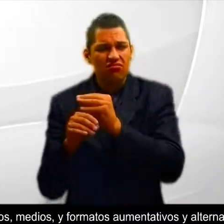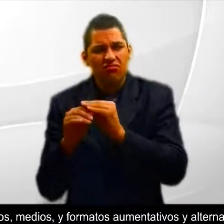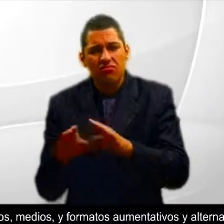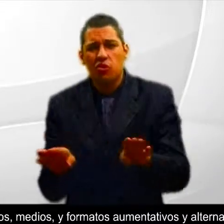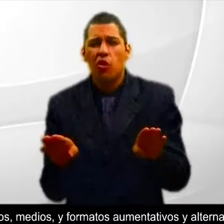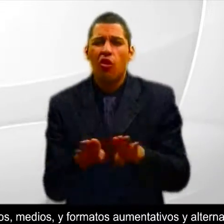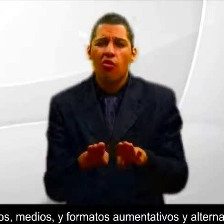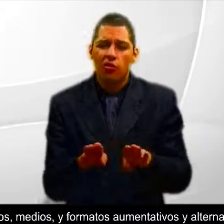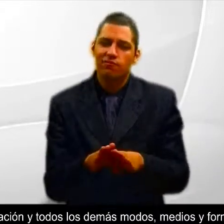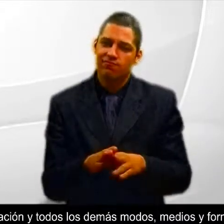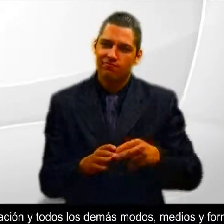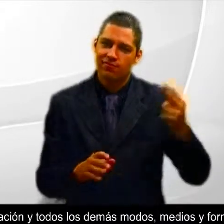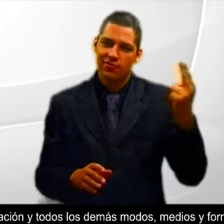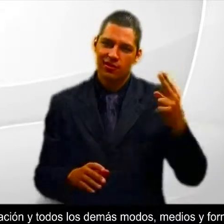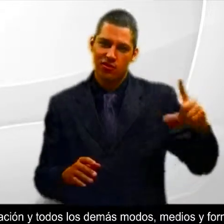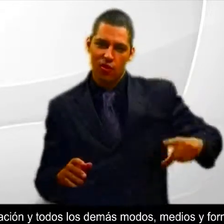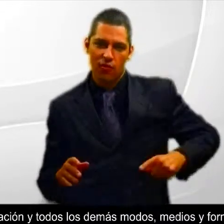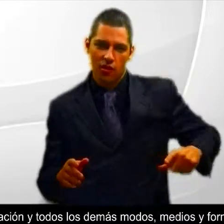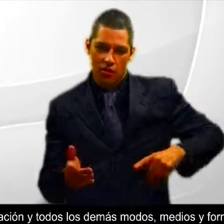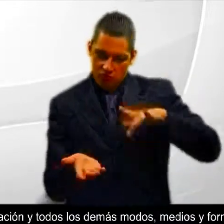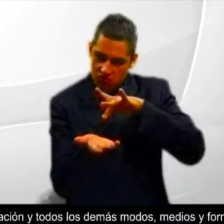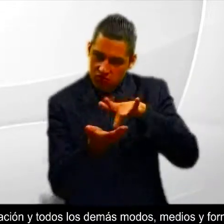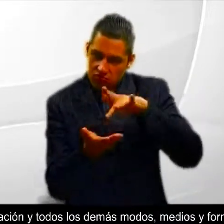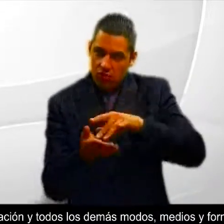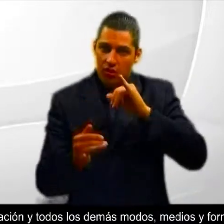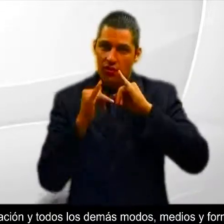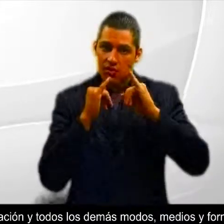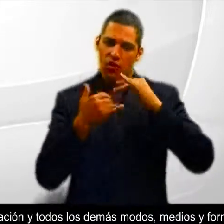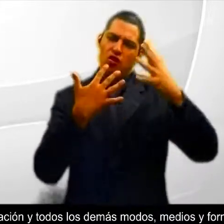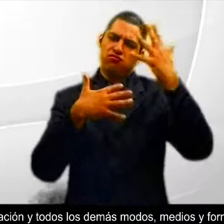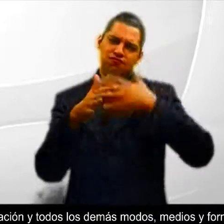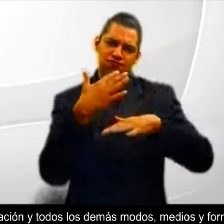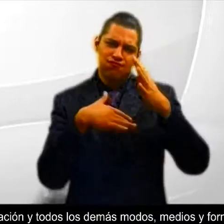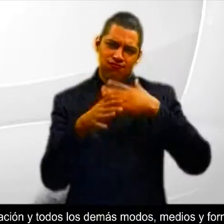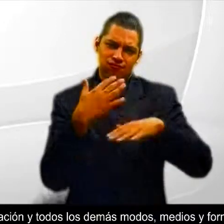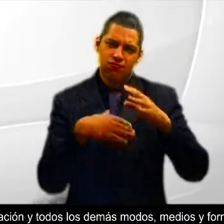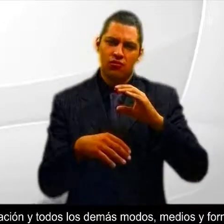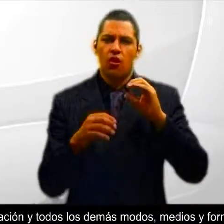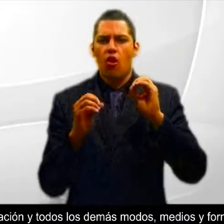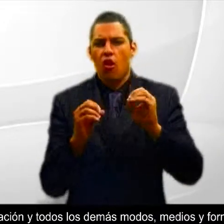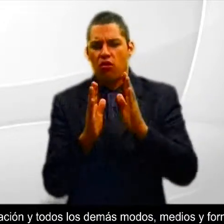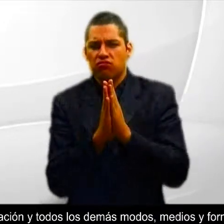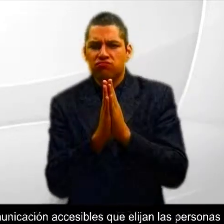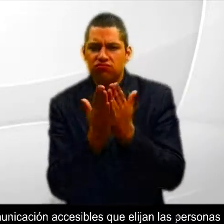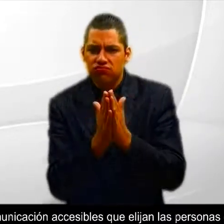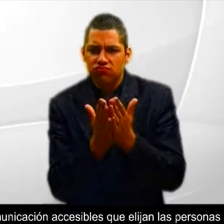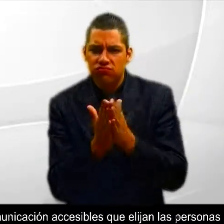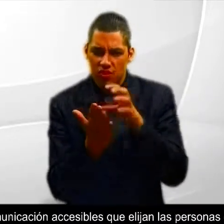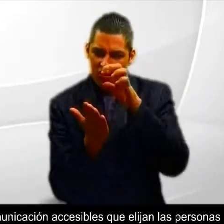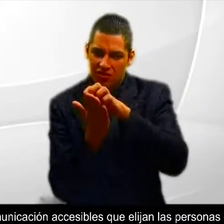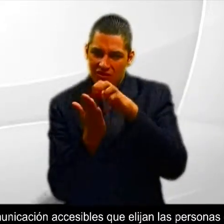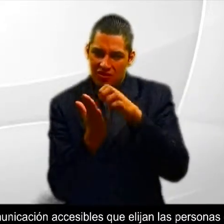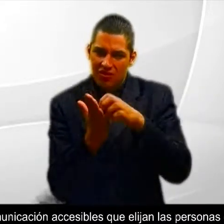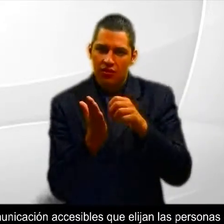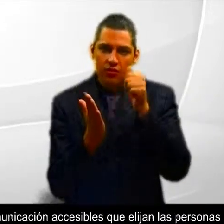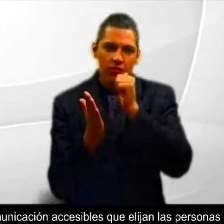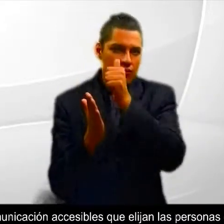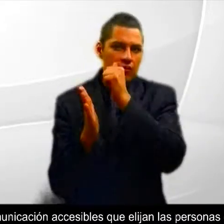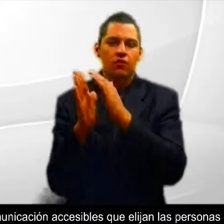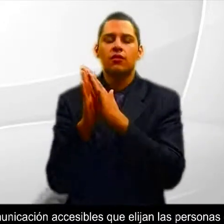aumentativos y alternativos de comunicación y todos los demás modos, medios y formatos de comunicación accesibles que elijan las